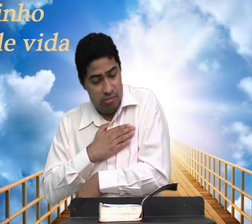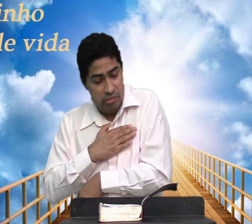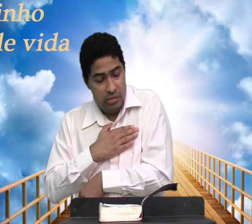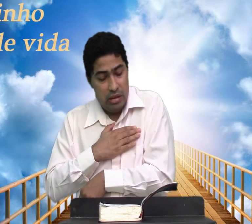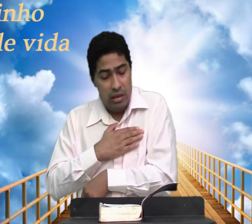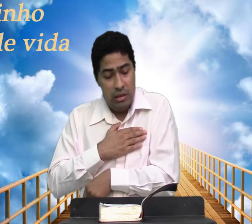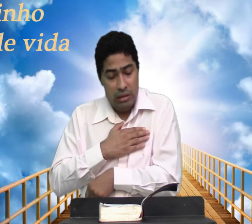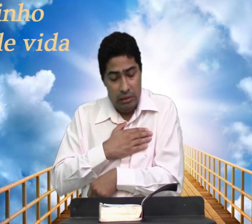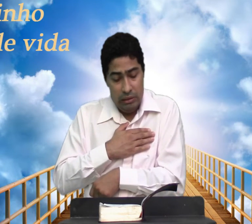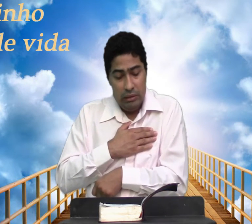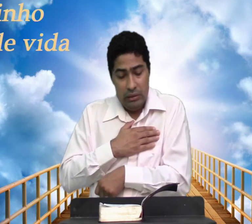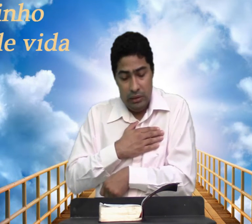o bem e o mal.